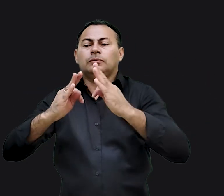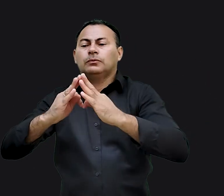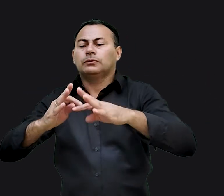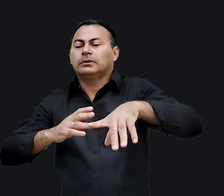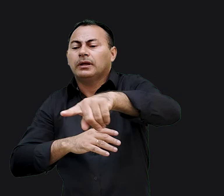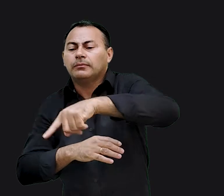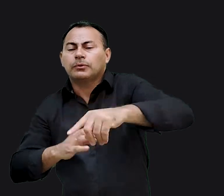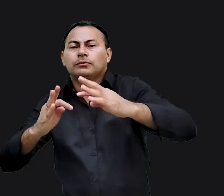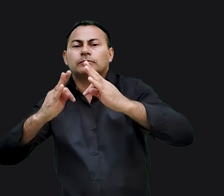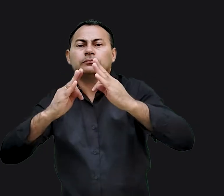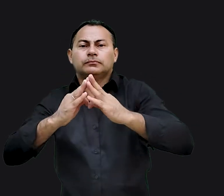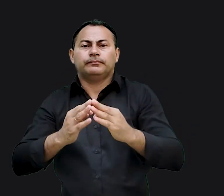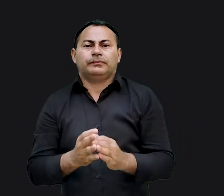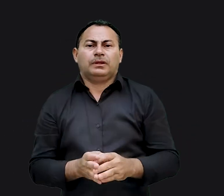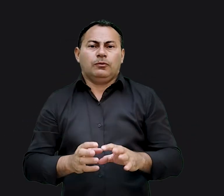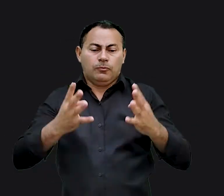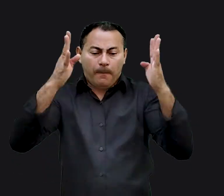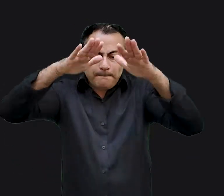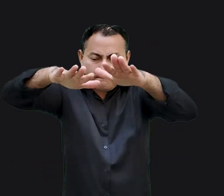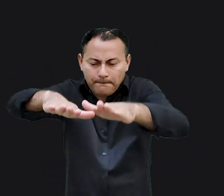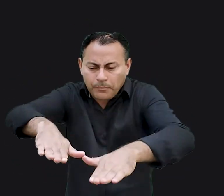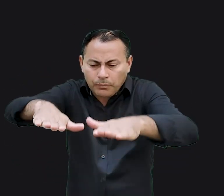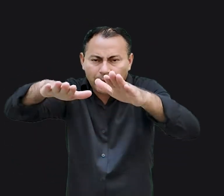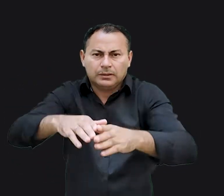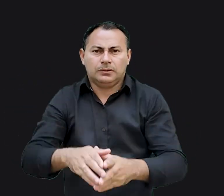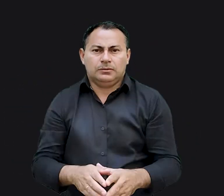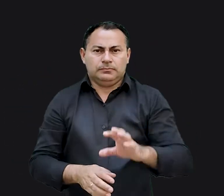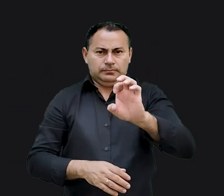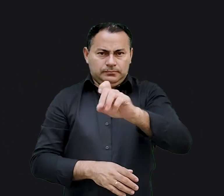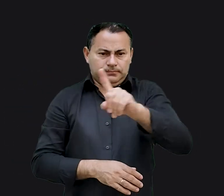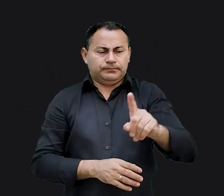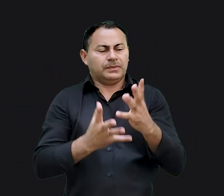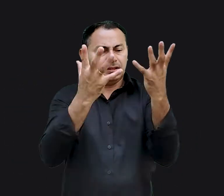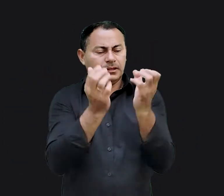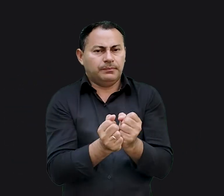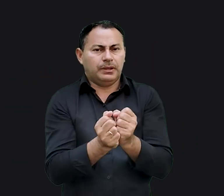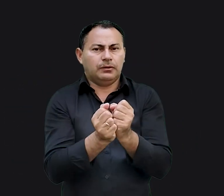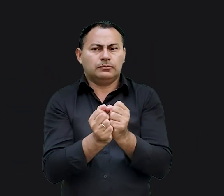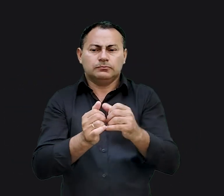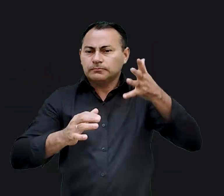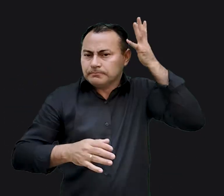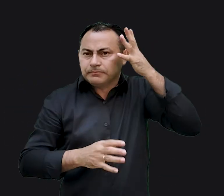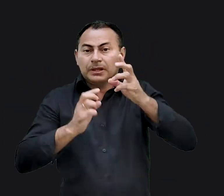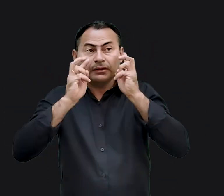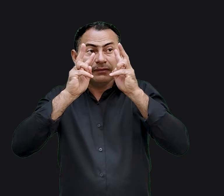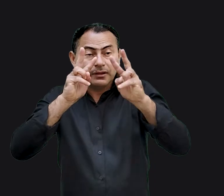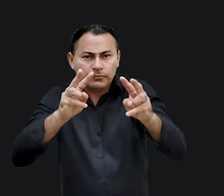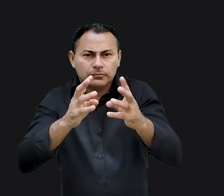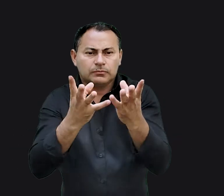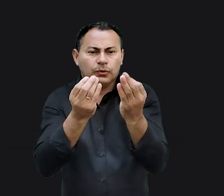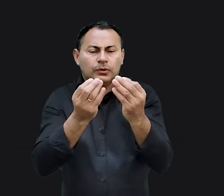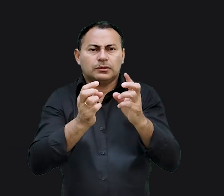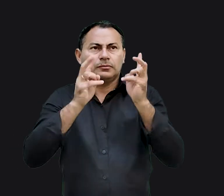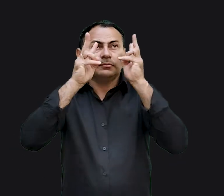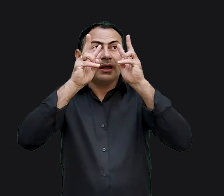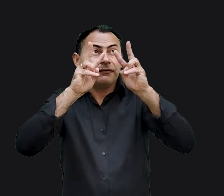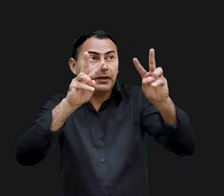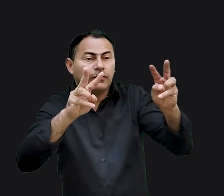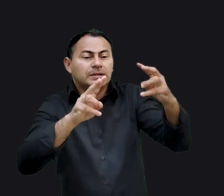templo muçulmano. Ezequiel recebeu a maioria de seus sermões em forma de visões. Muitas de suas